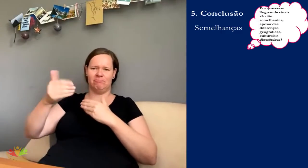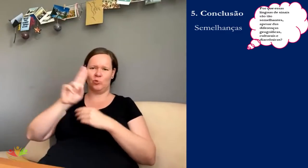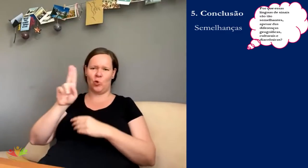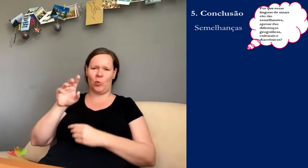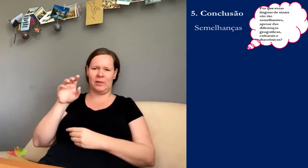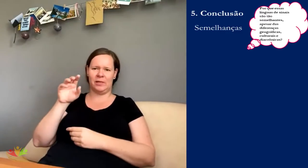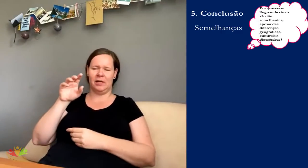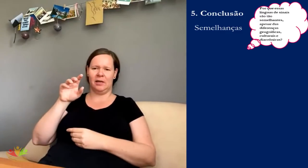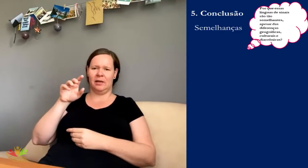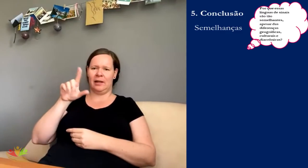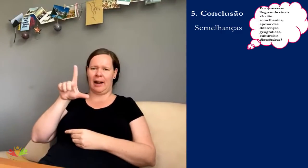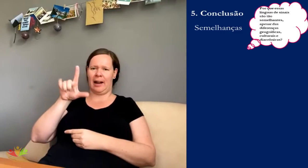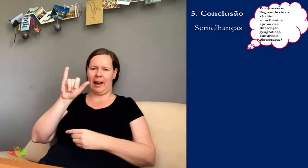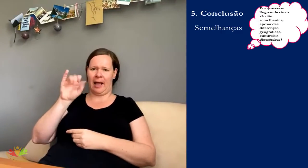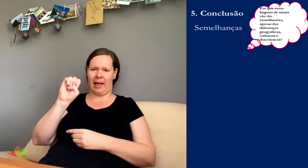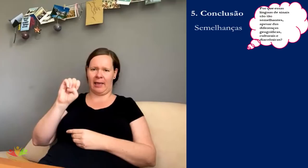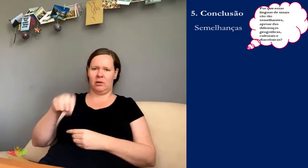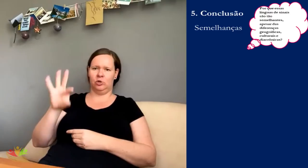conhecido